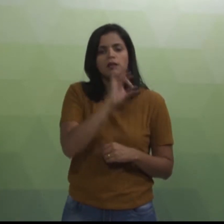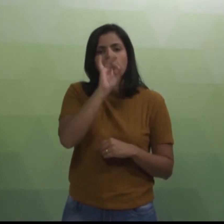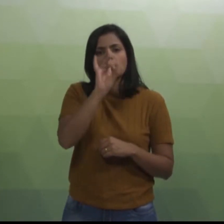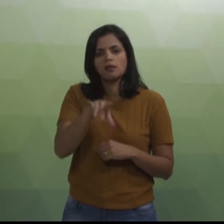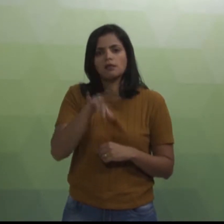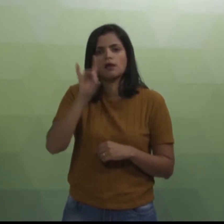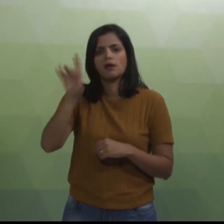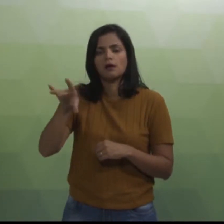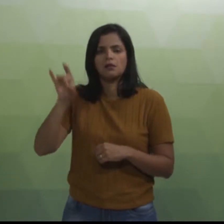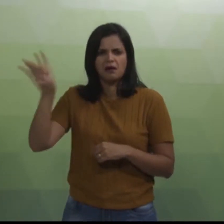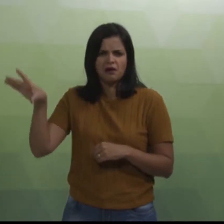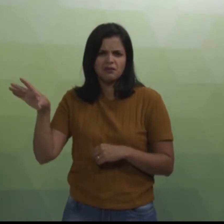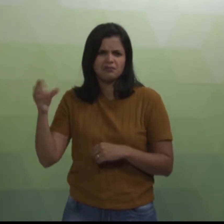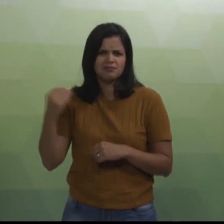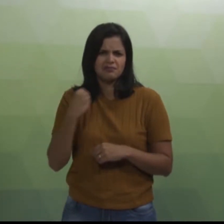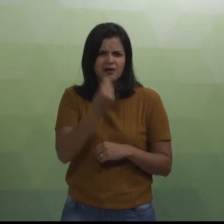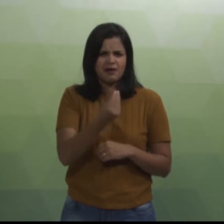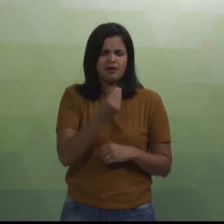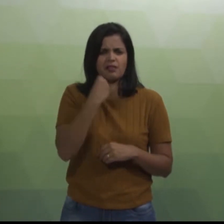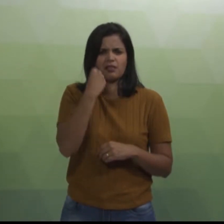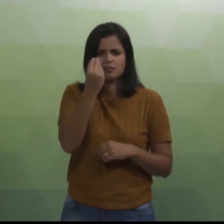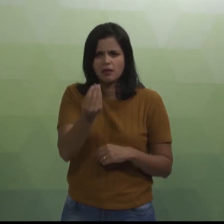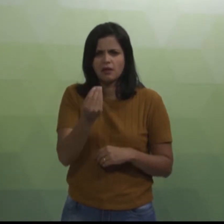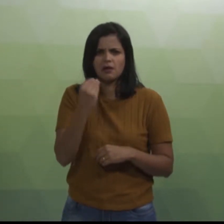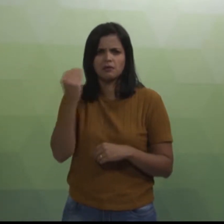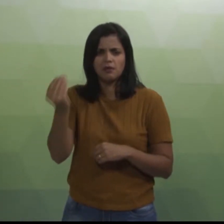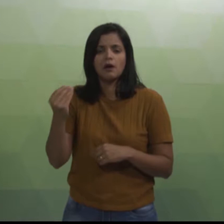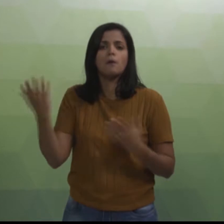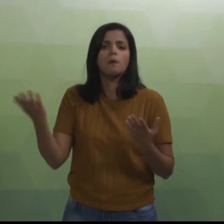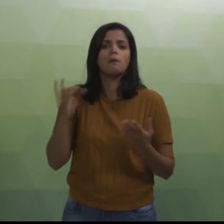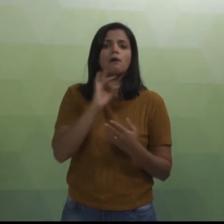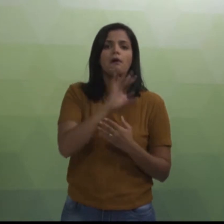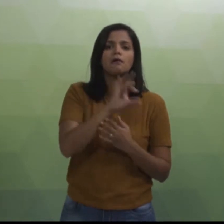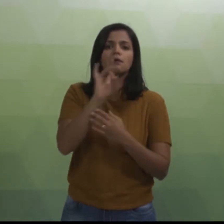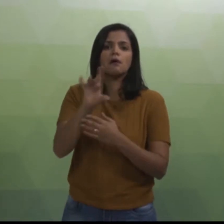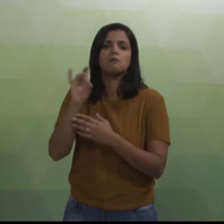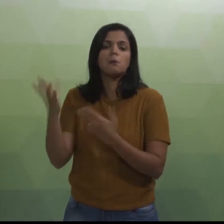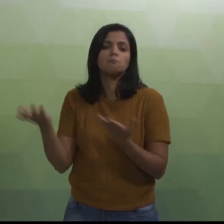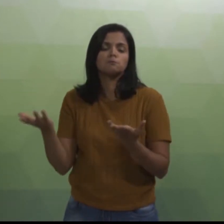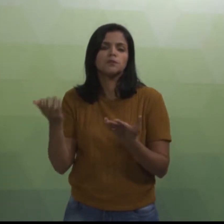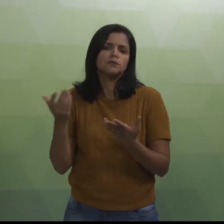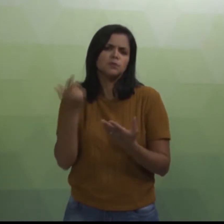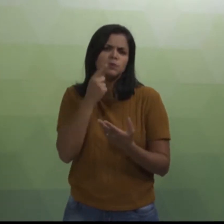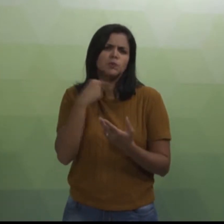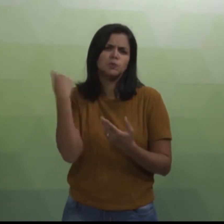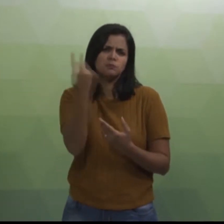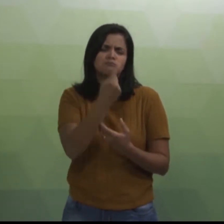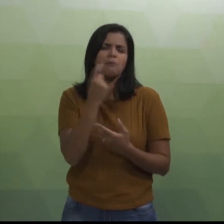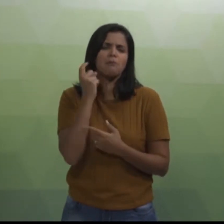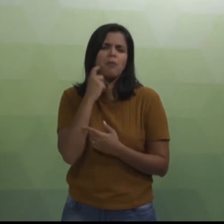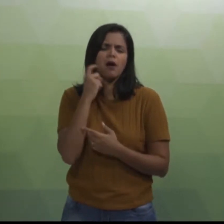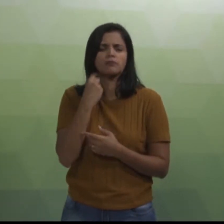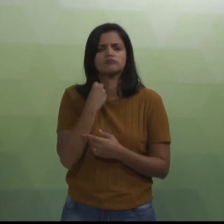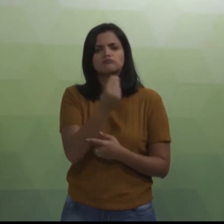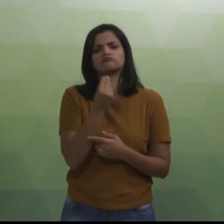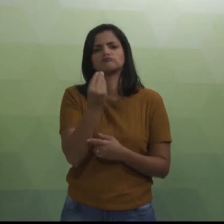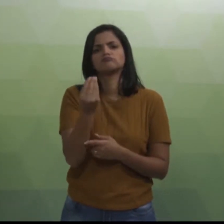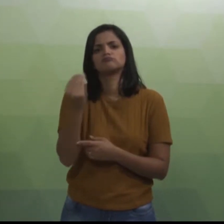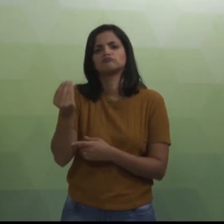Separando cada item. Eu, dá, a ele, dá a quem? Dá a vocês